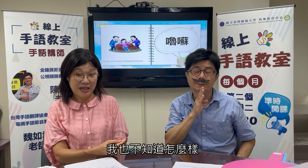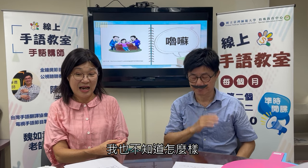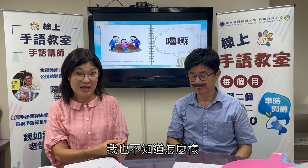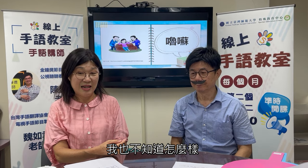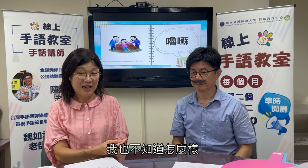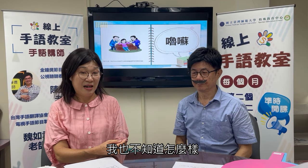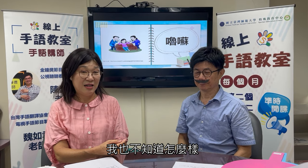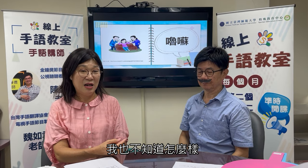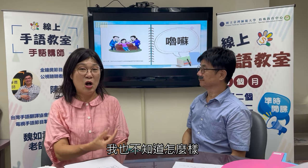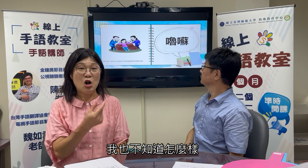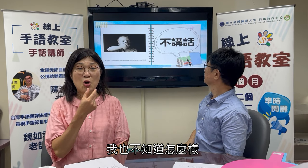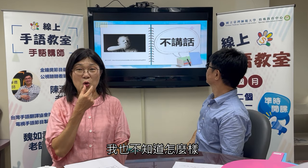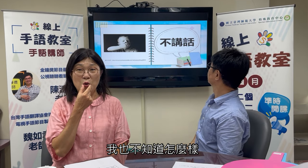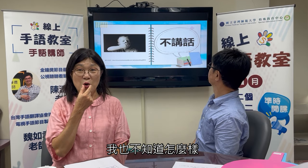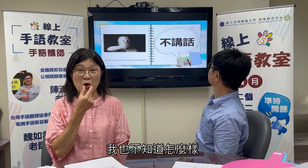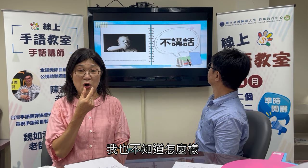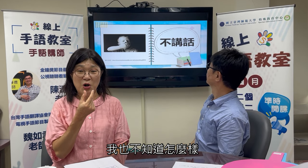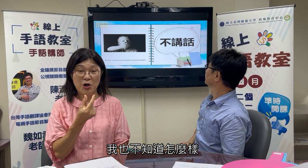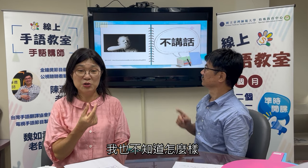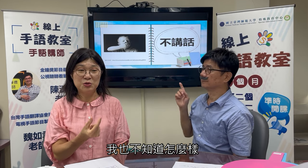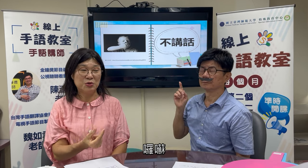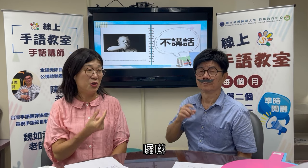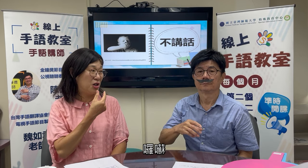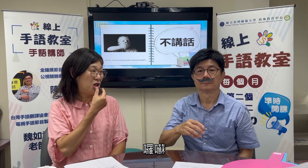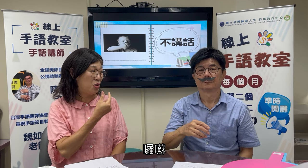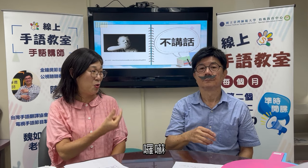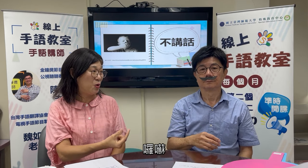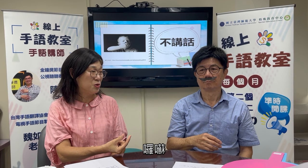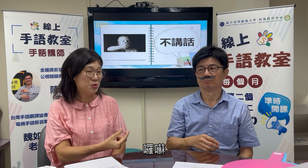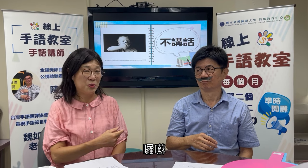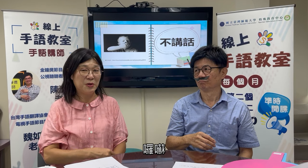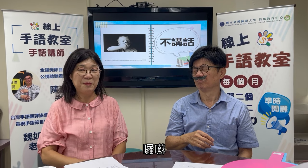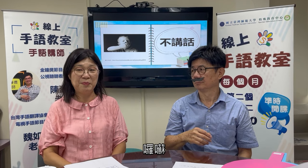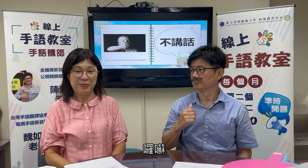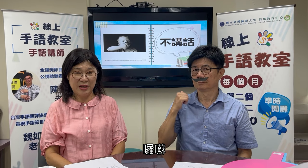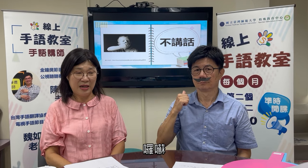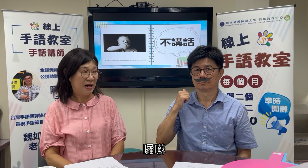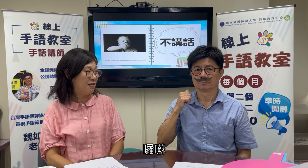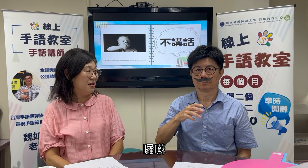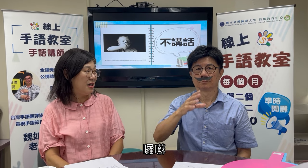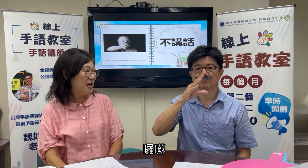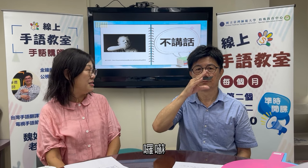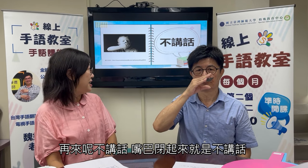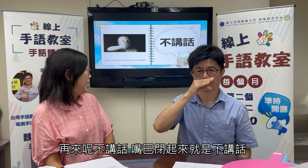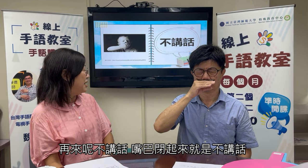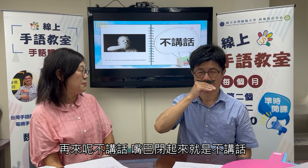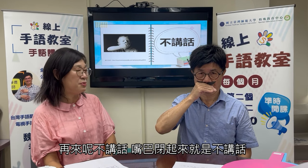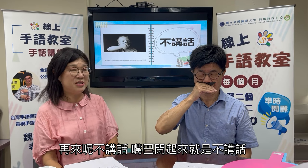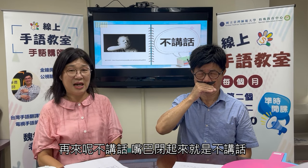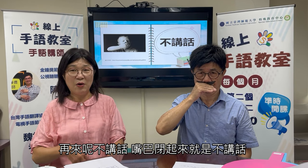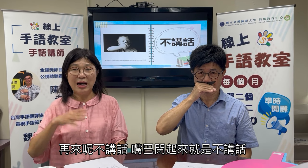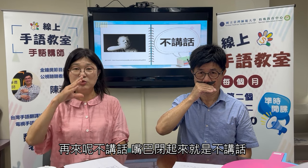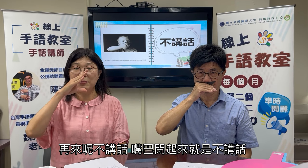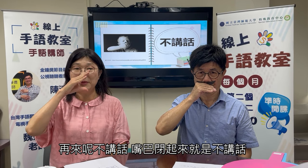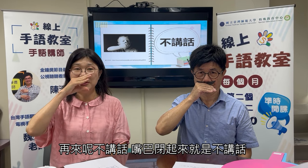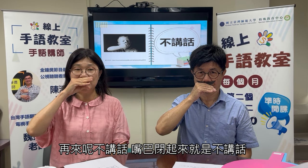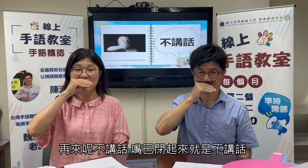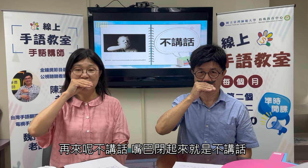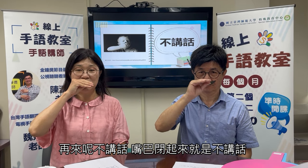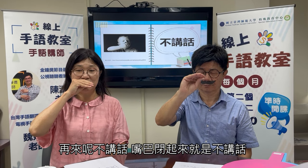样。啰嗦，啰嗦。再来呢，不讲话，嘴巴闭起来就是不